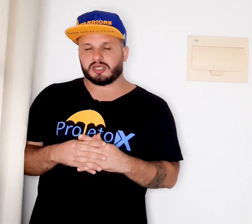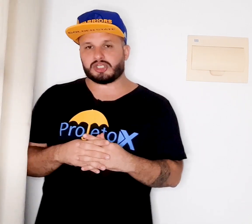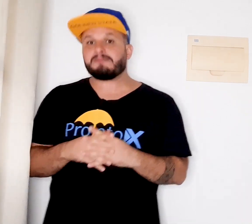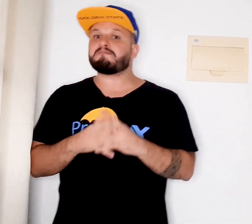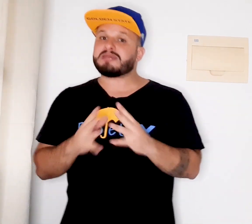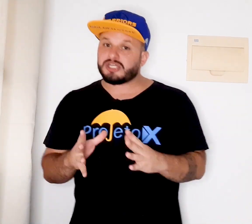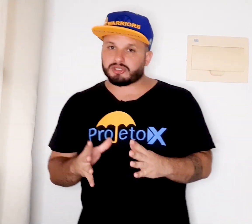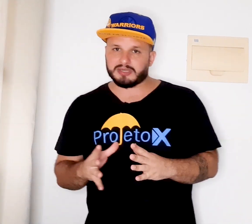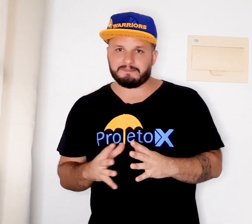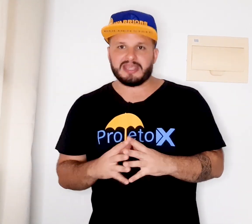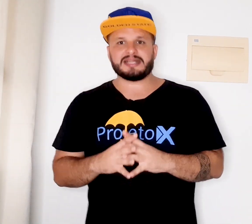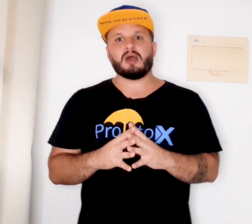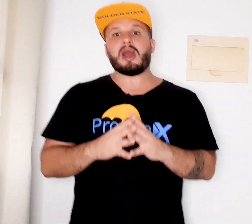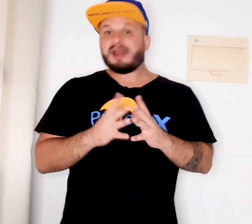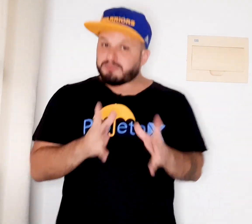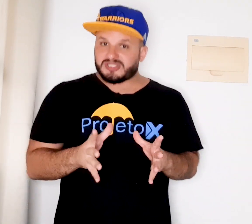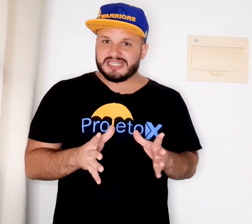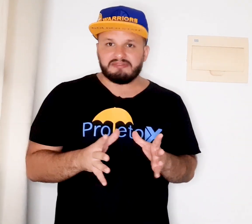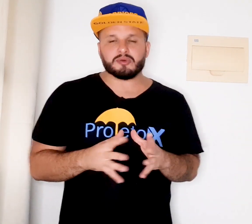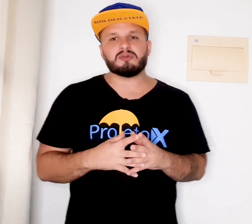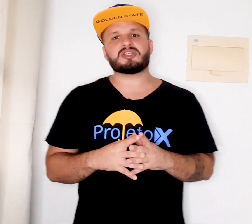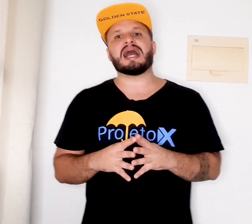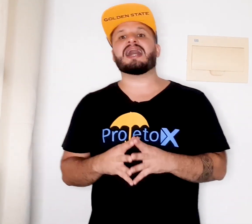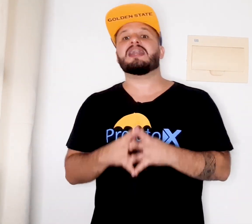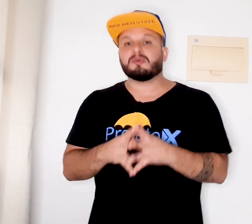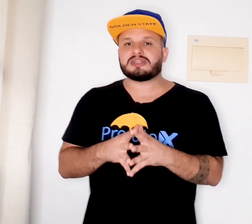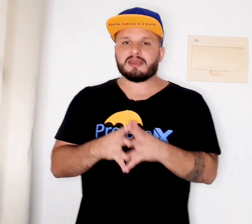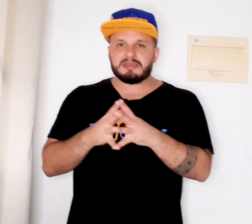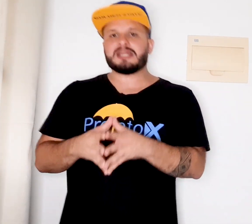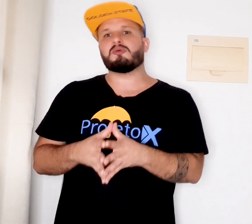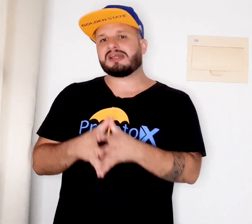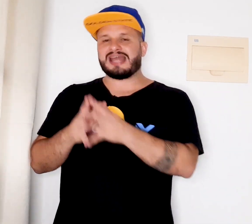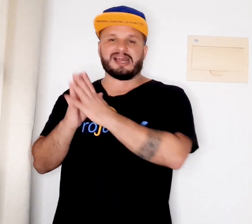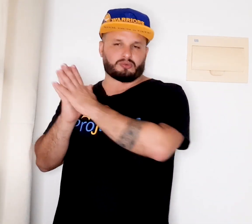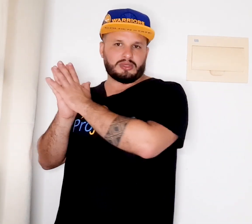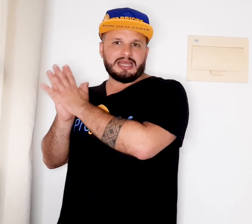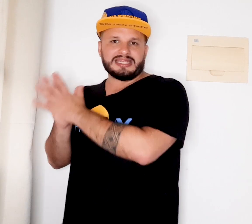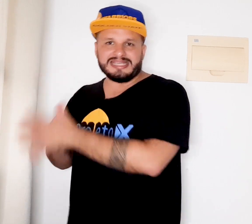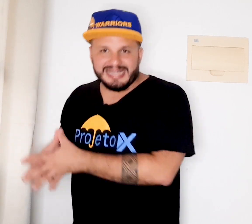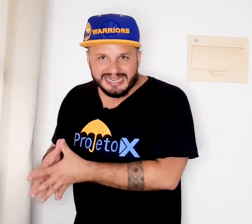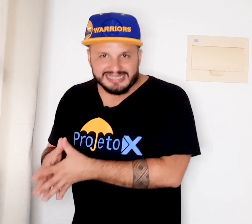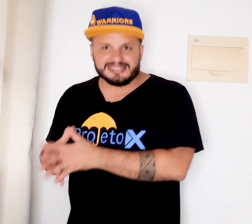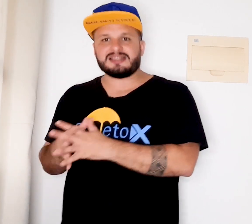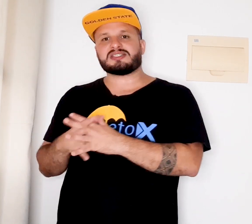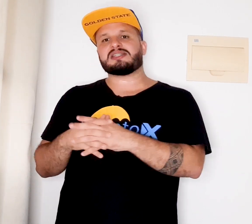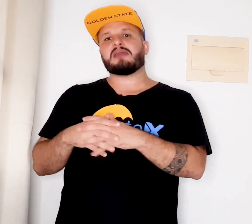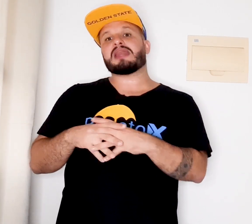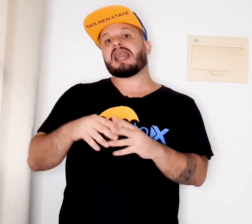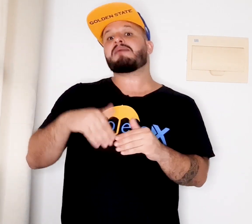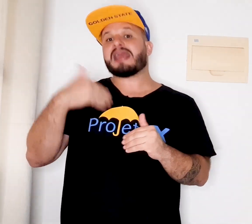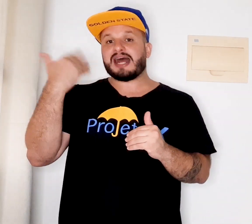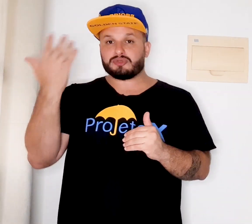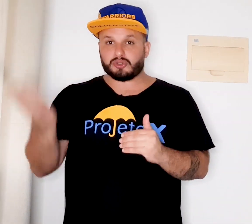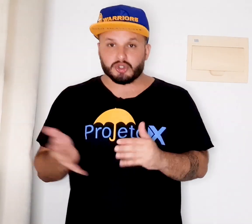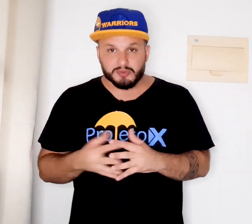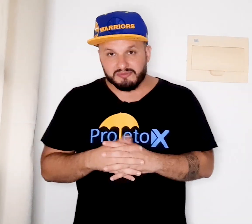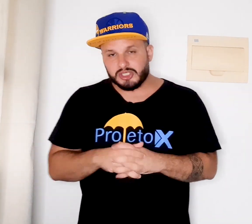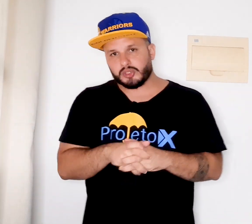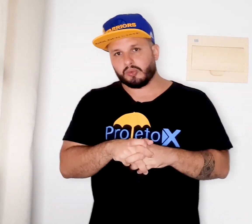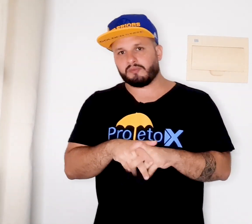de impeachment. Então, é possível que o Vizcarra não termine o mandato, que se termina lá em meados de 2021,